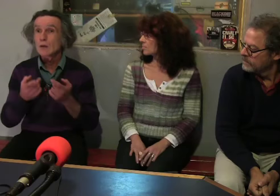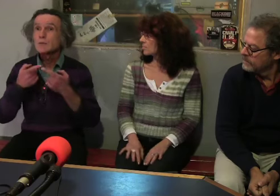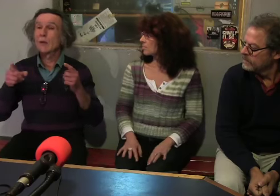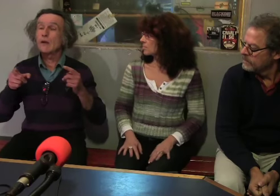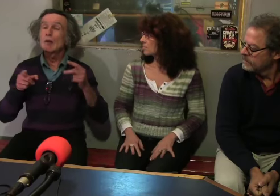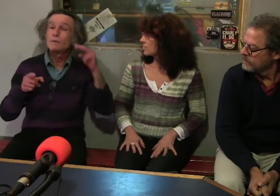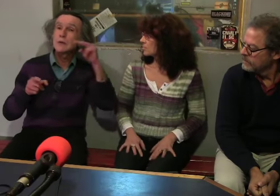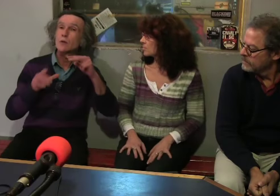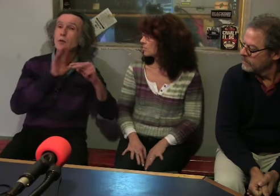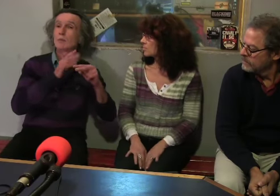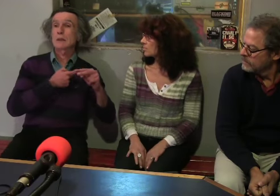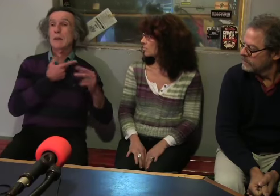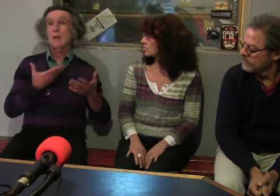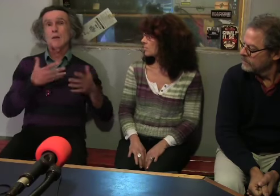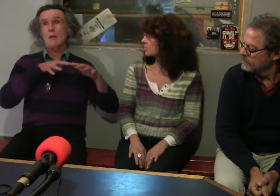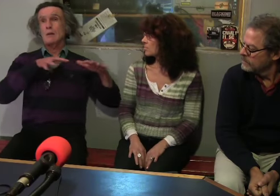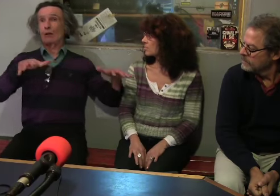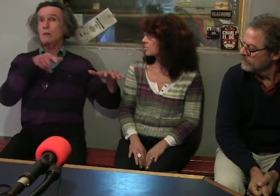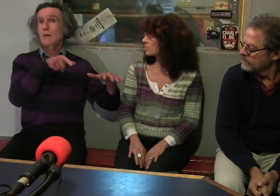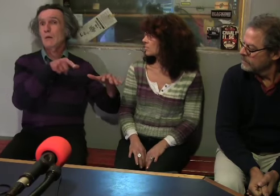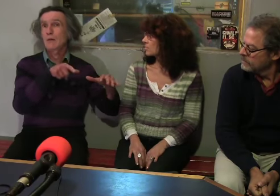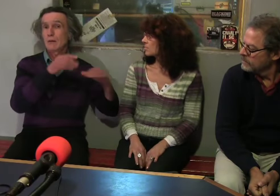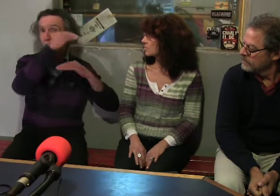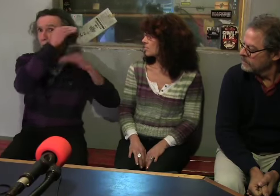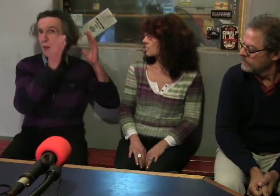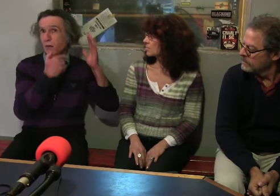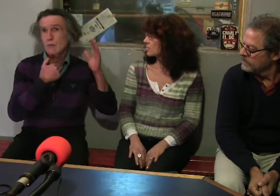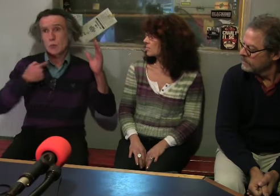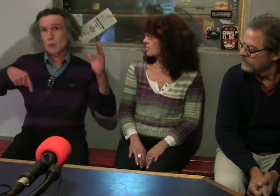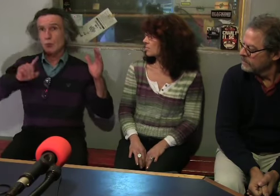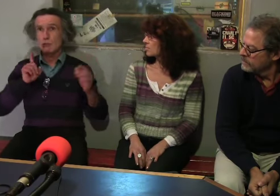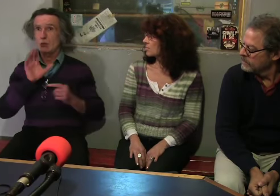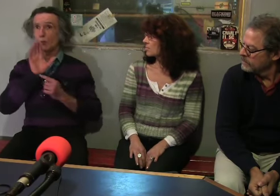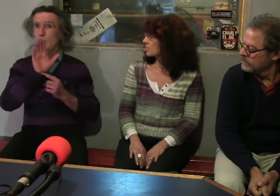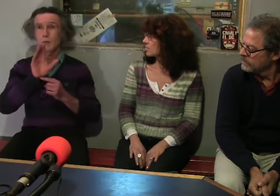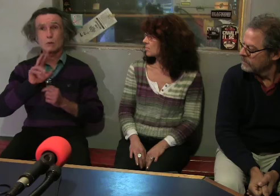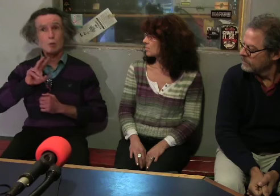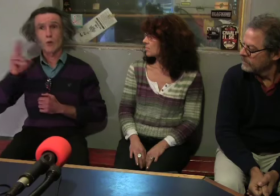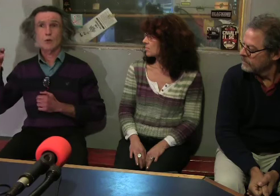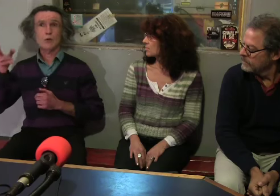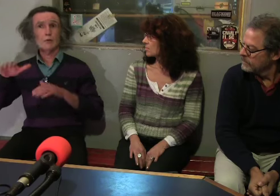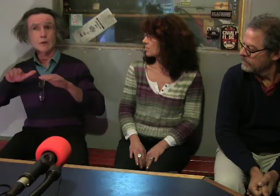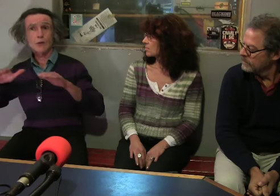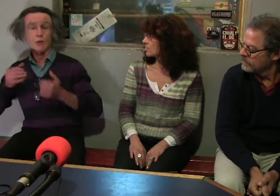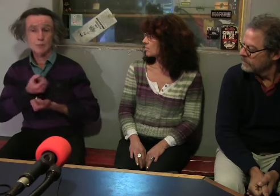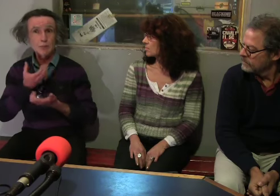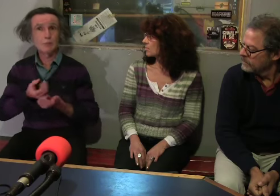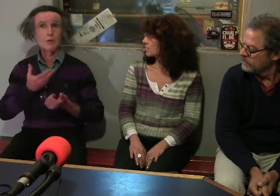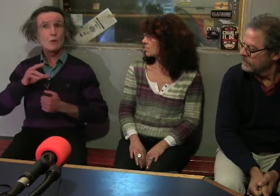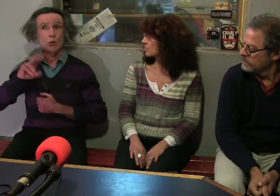sourds grâce à la langue des signes. C'est une vision complètement différente de la vision centrée sur la carence auditive ou des